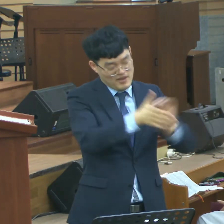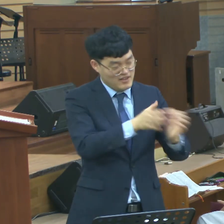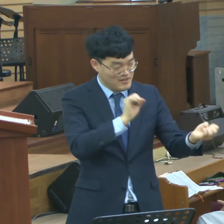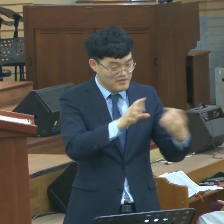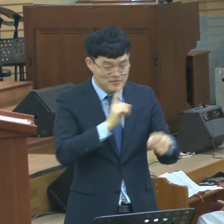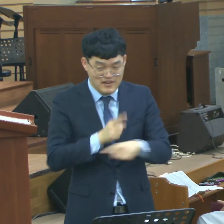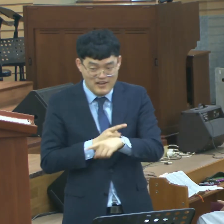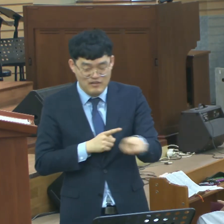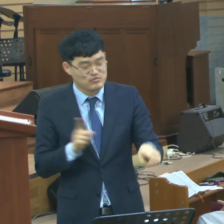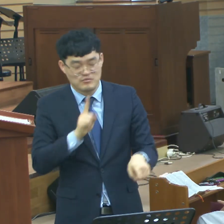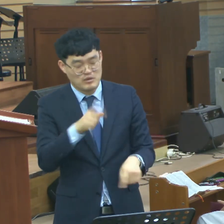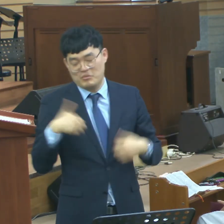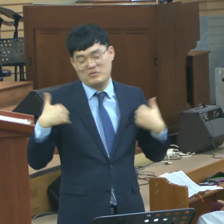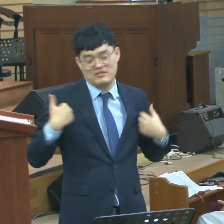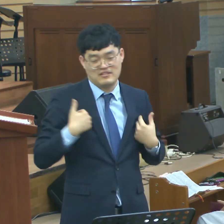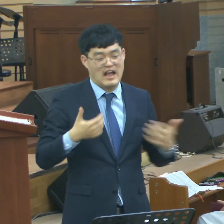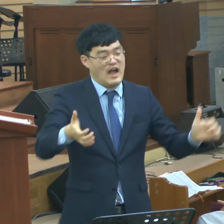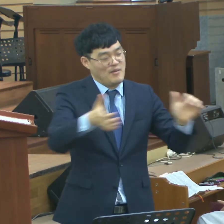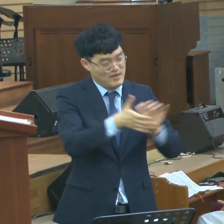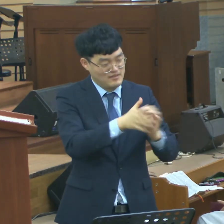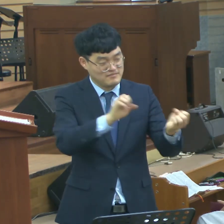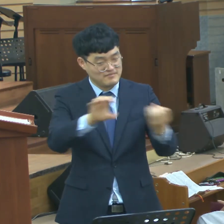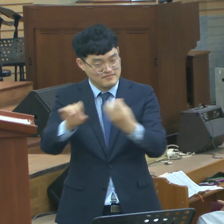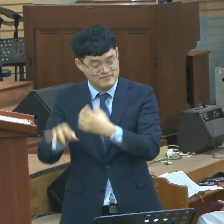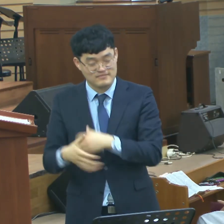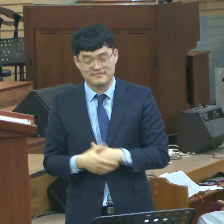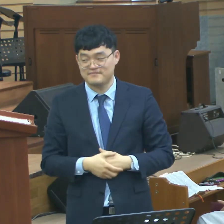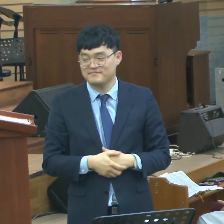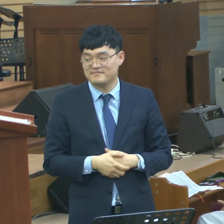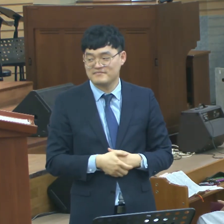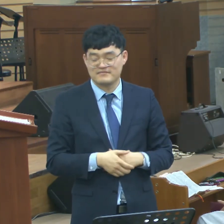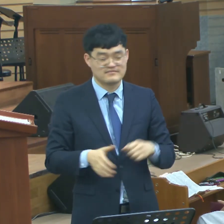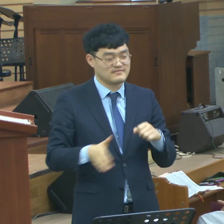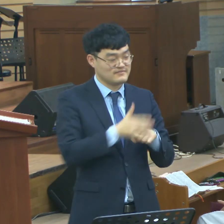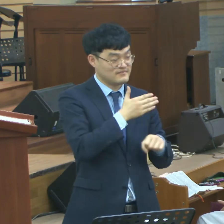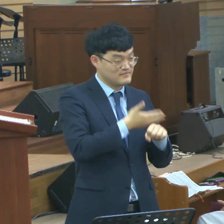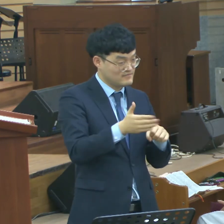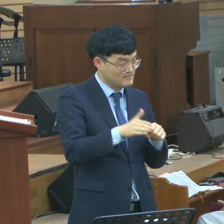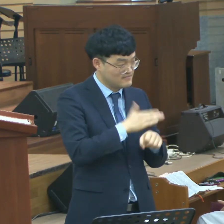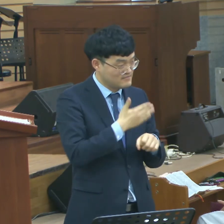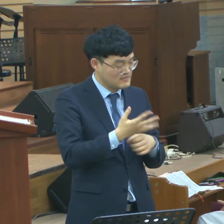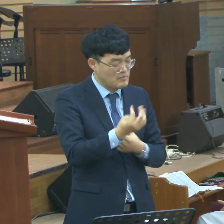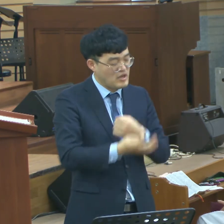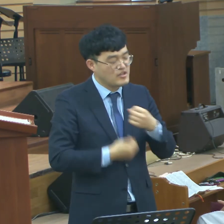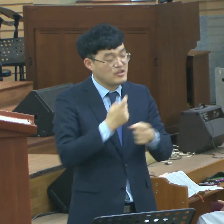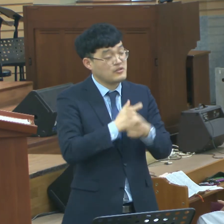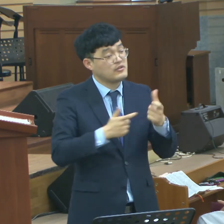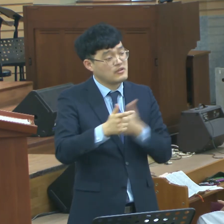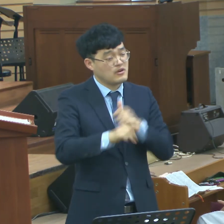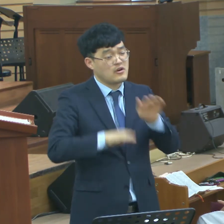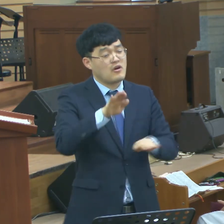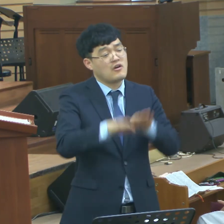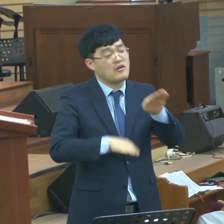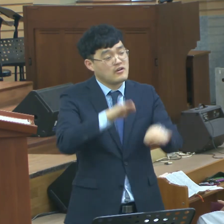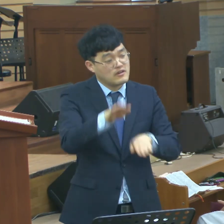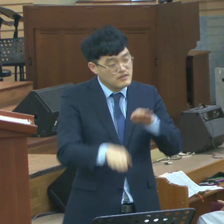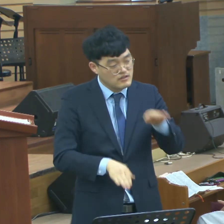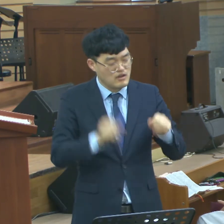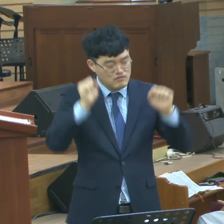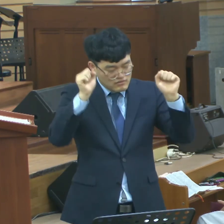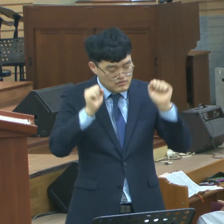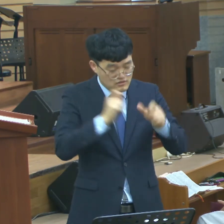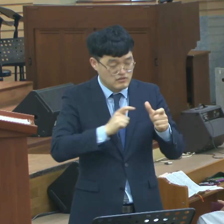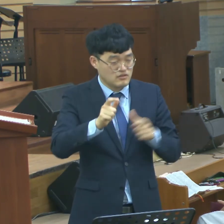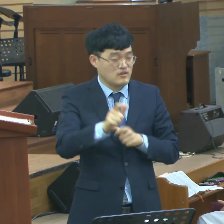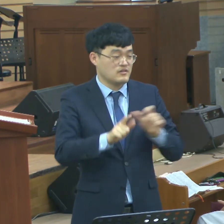무슨 말인지도 모르고 탁구 좀 쳐가지고 몇 년 더 살 수 있을지 모르겠어요. 하루에